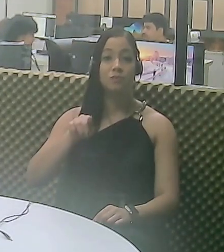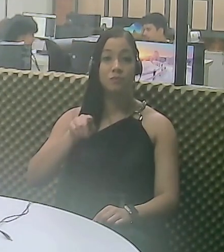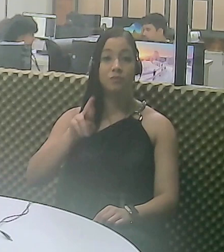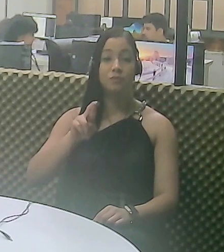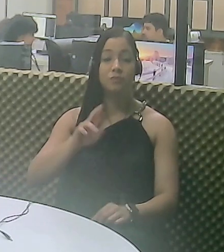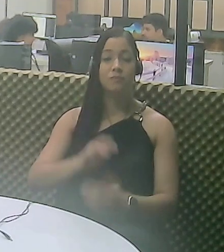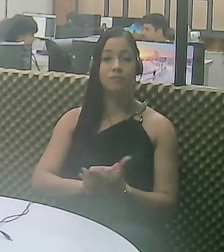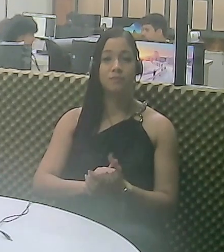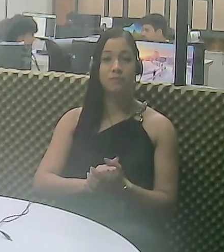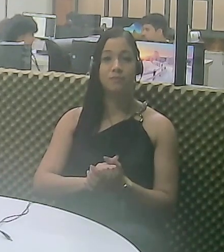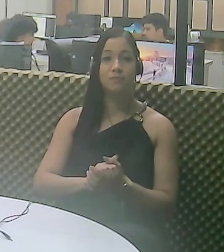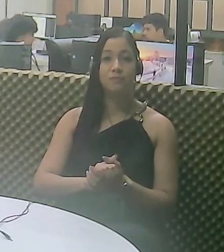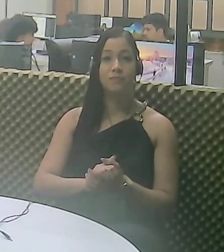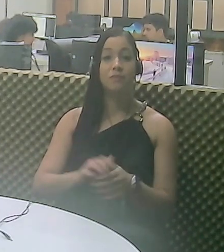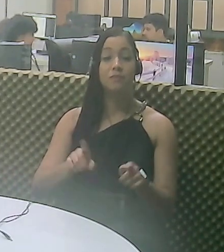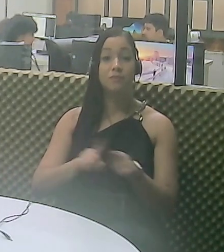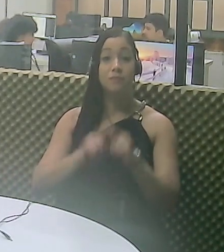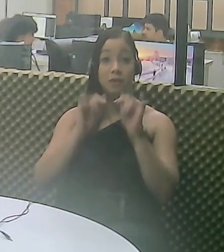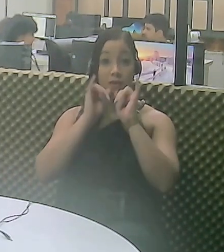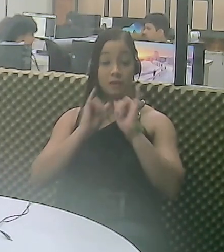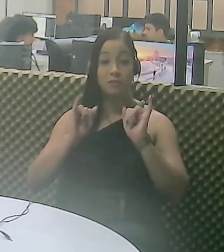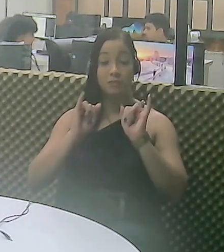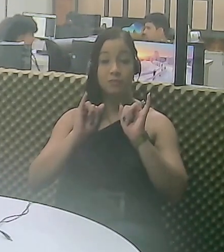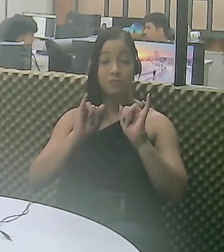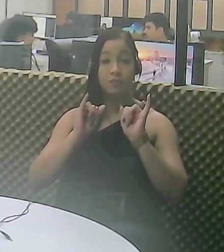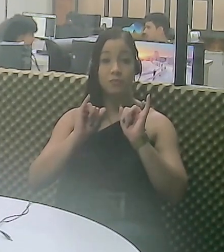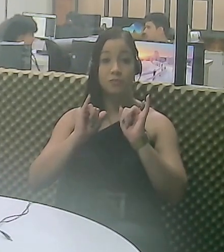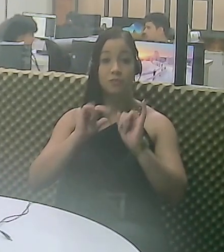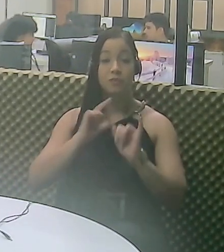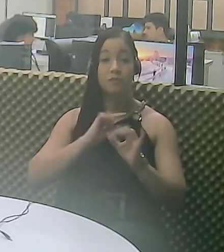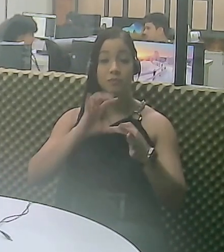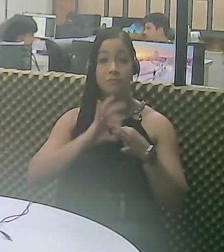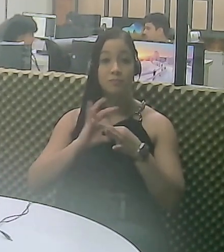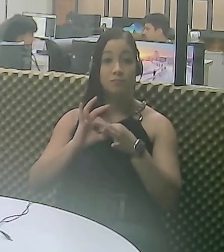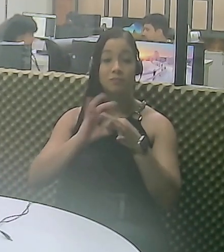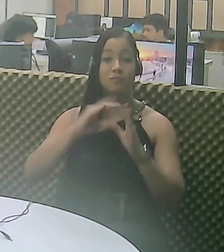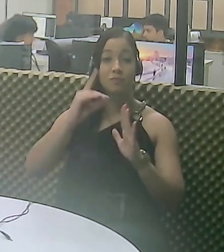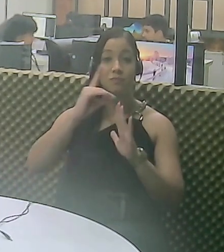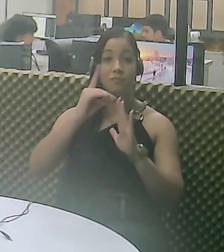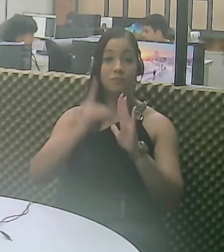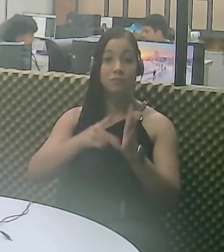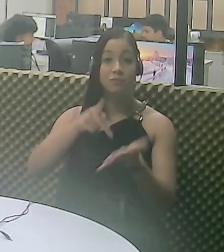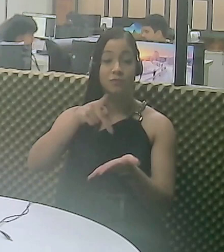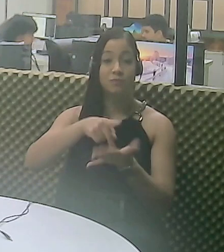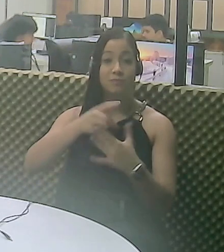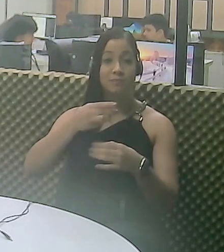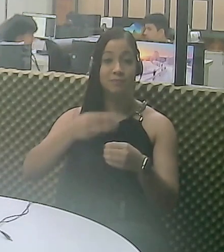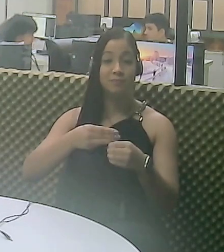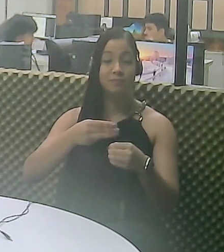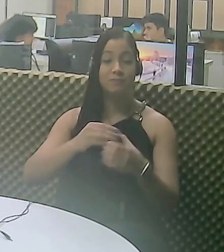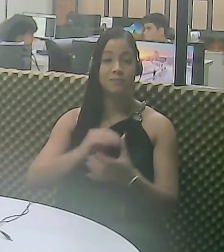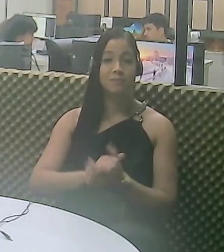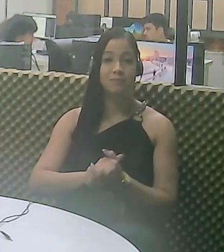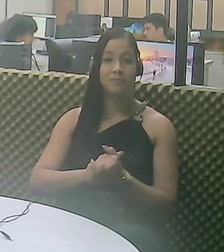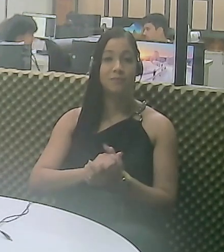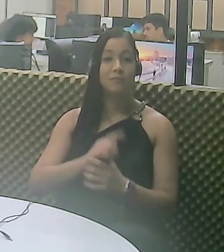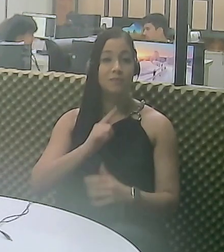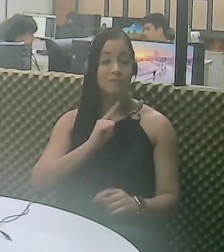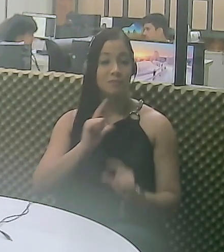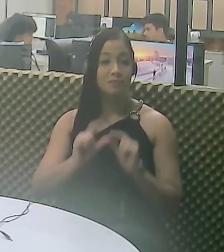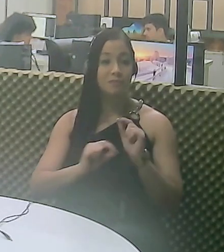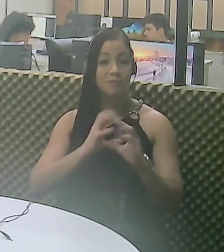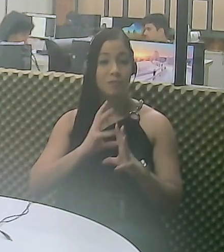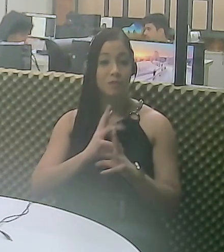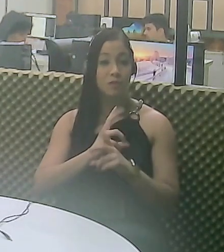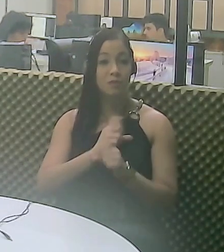gestãodeconcursos.com.br. E seu extrato de aviso de publicação será veiculado no Diário Oficial do Município, onde constarão as